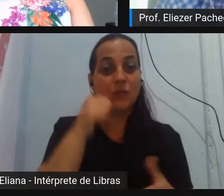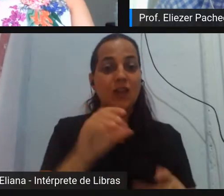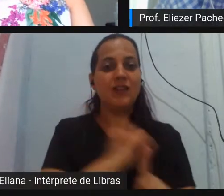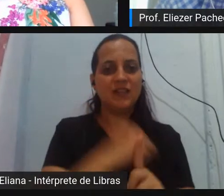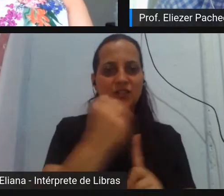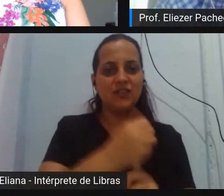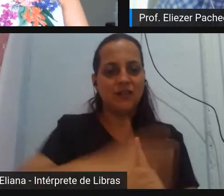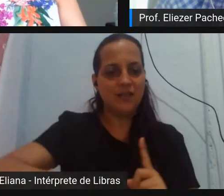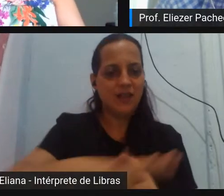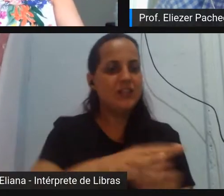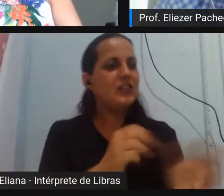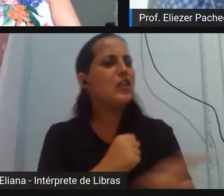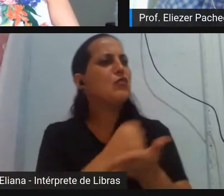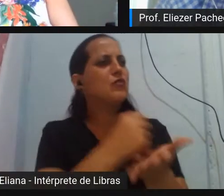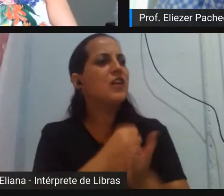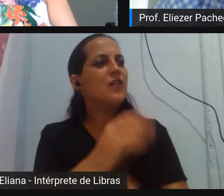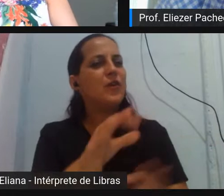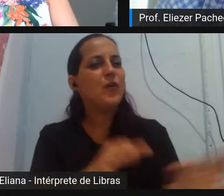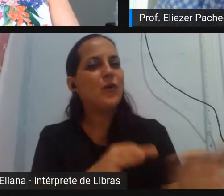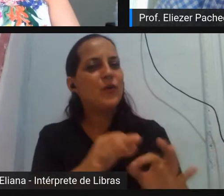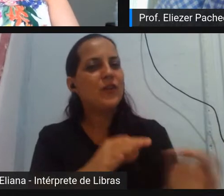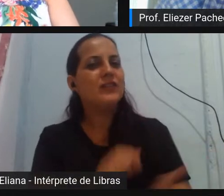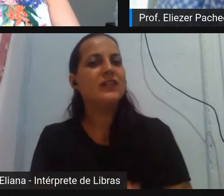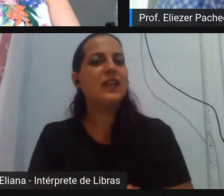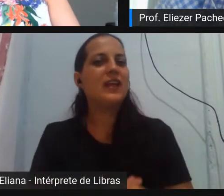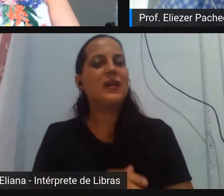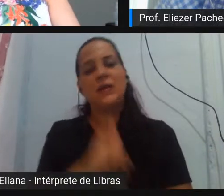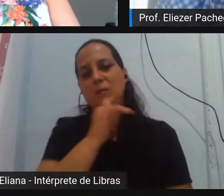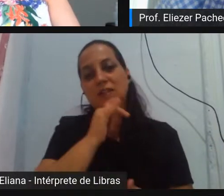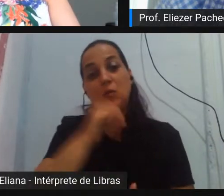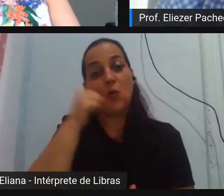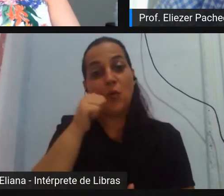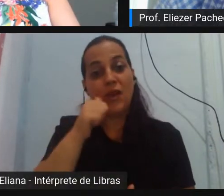E, com marisqueiras, né,